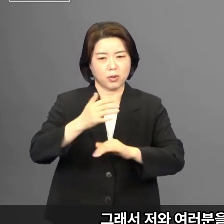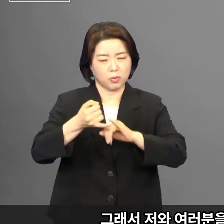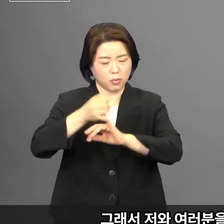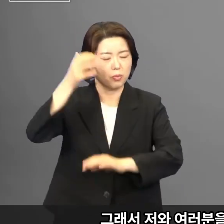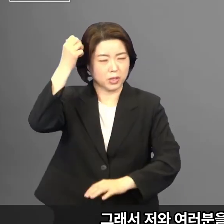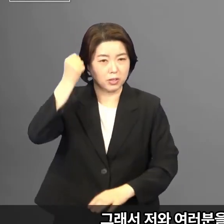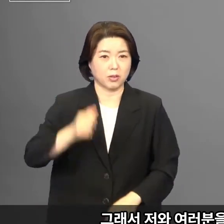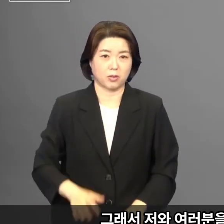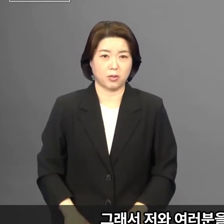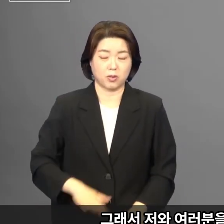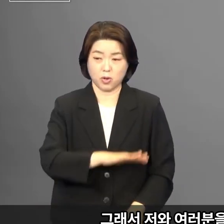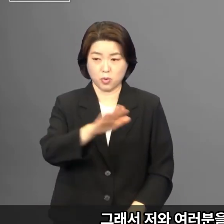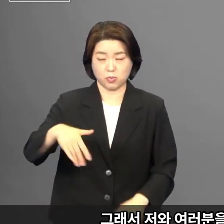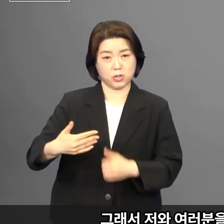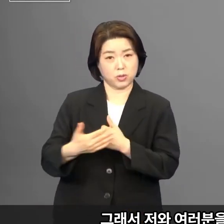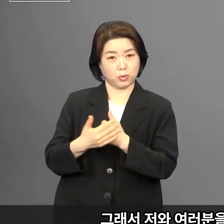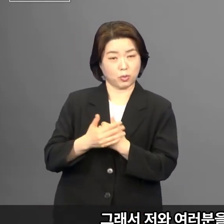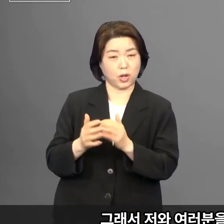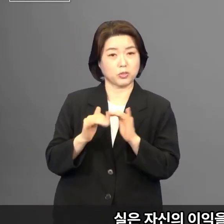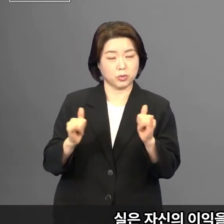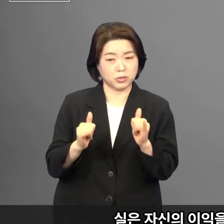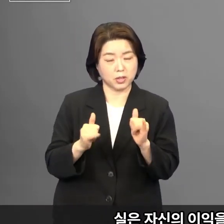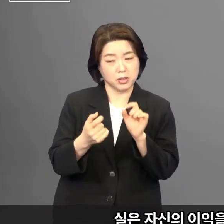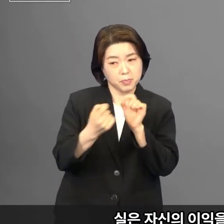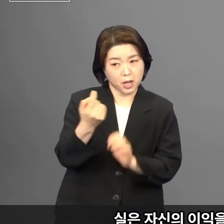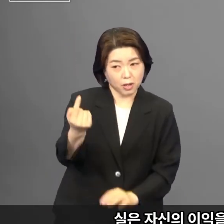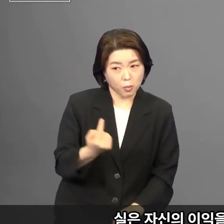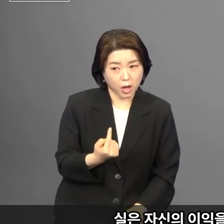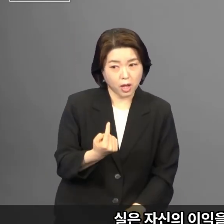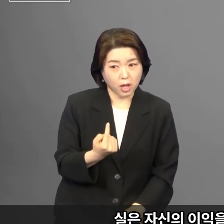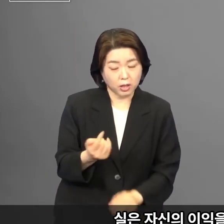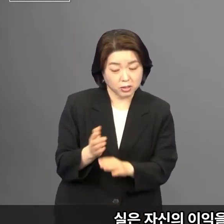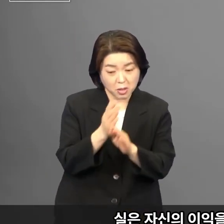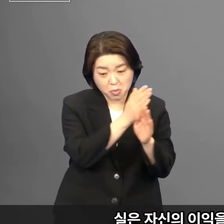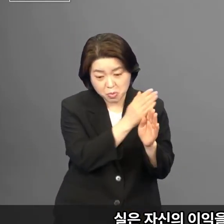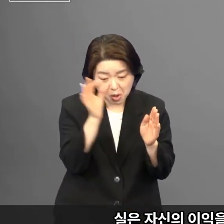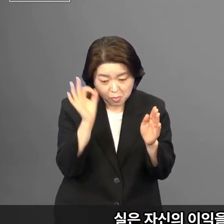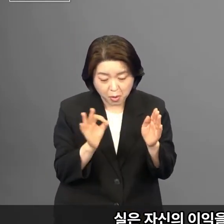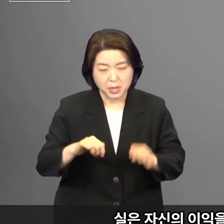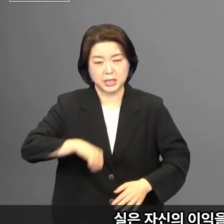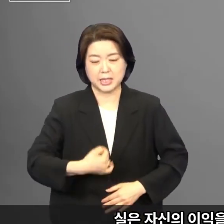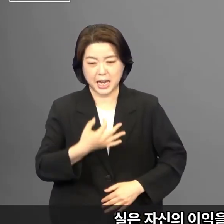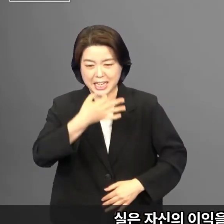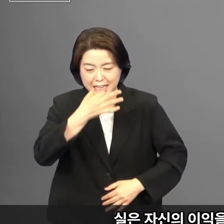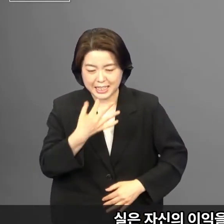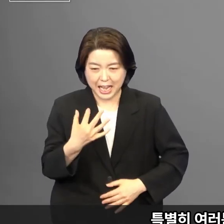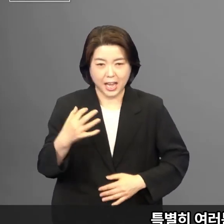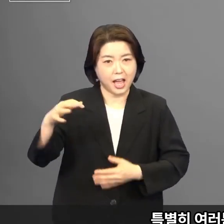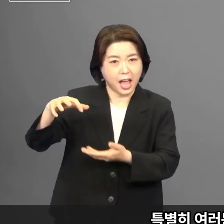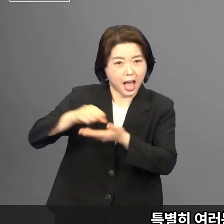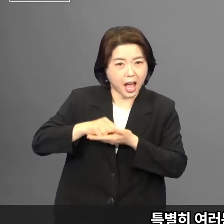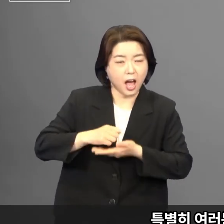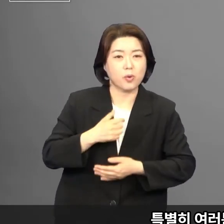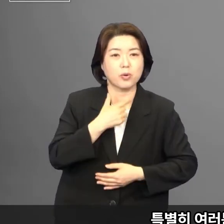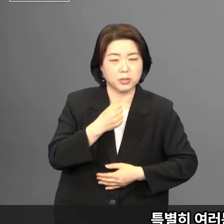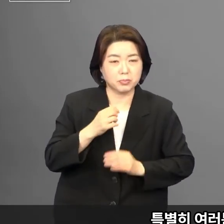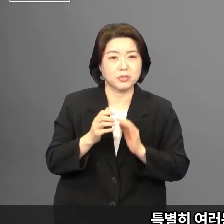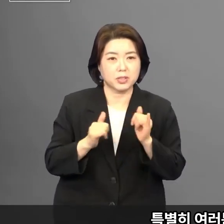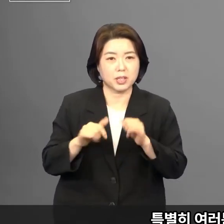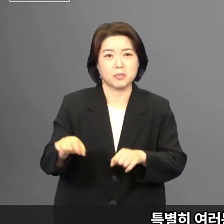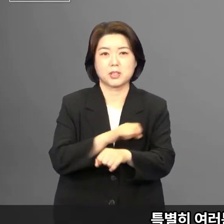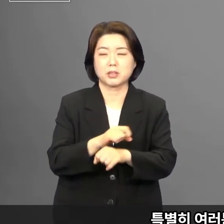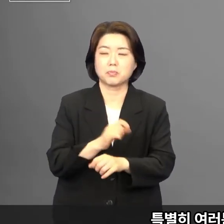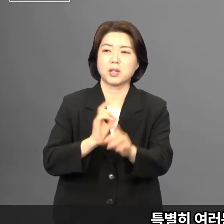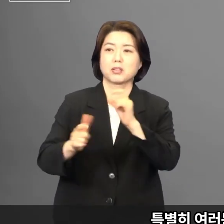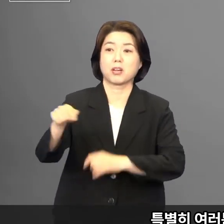그래서 저와 여러분을 도와주는 것처럼 다가와서 실은 자신의 이익을 취하려고 하는 사람들이 특별히